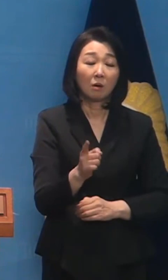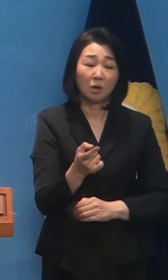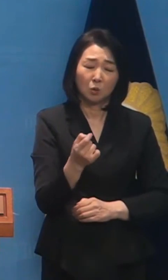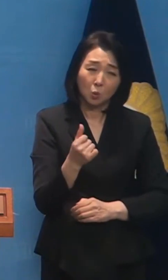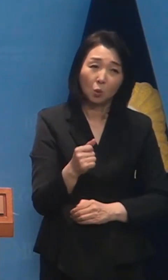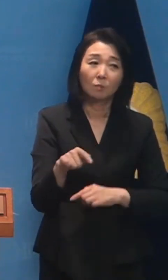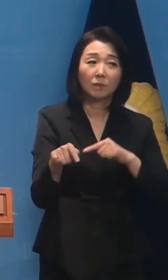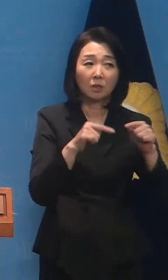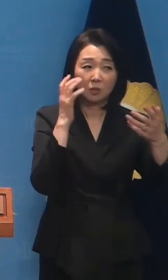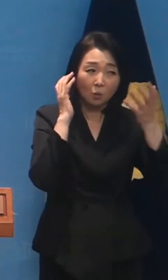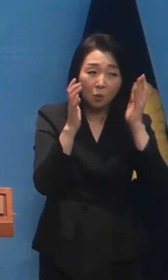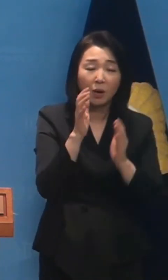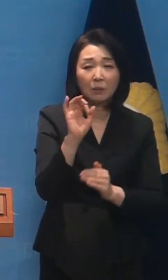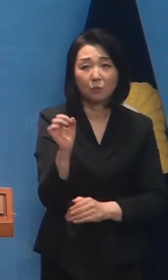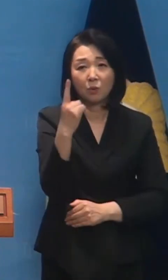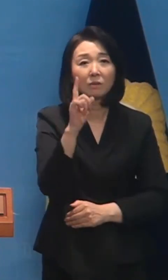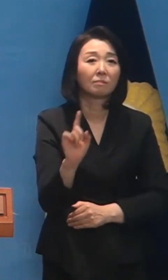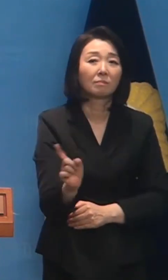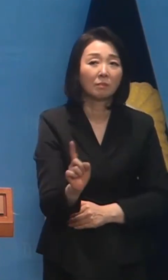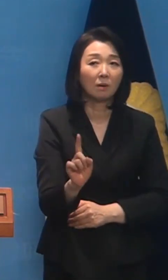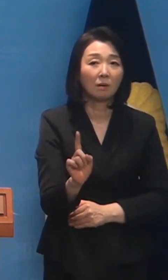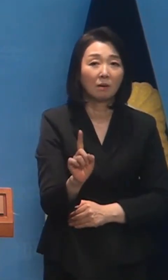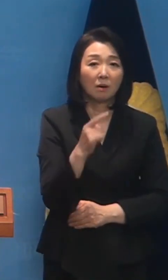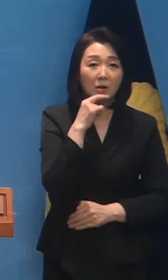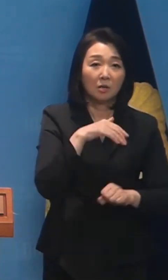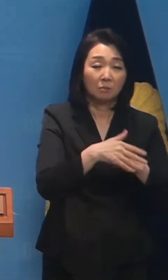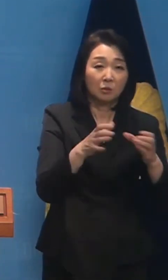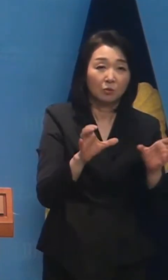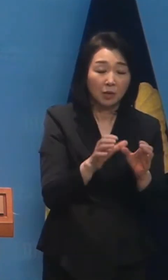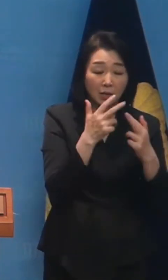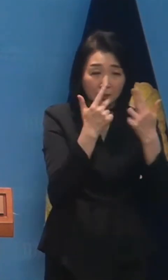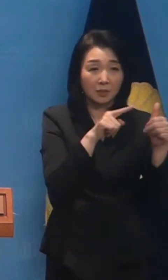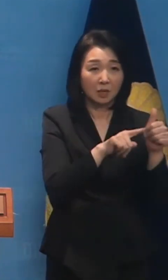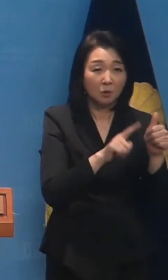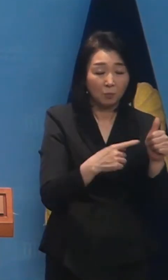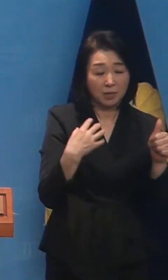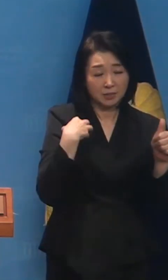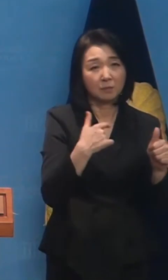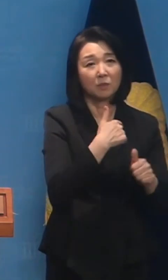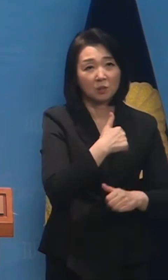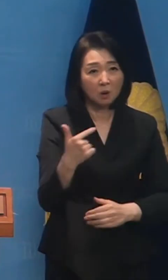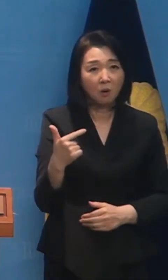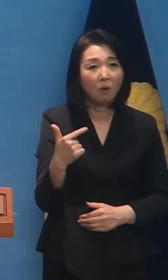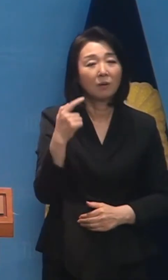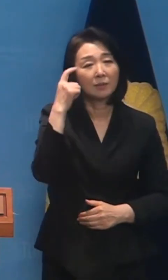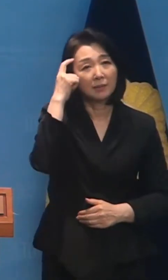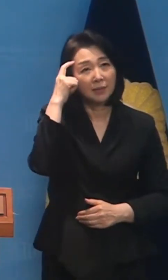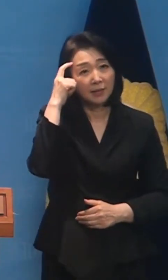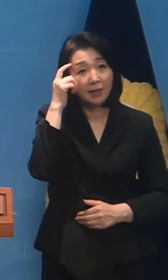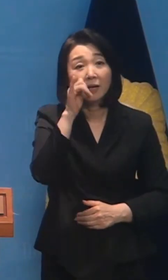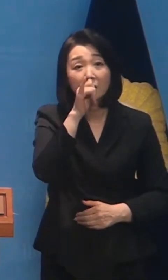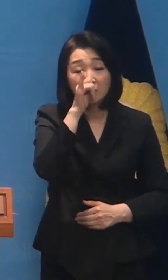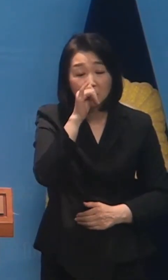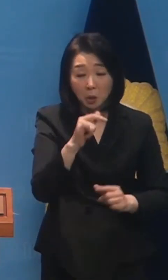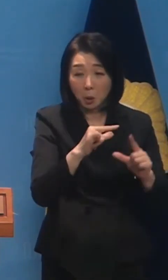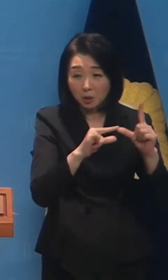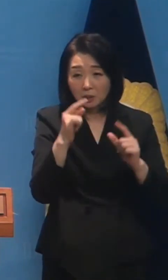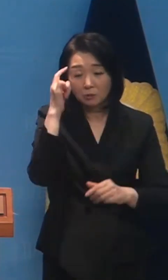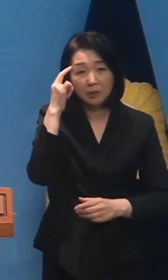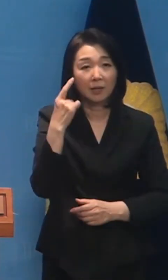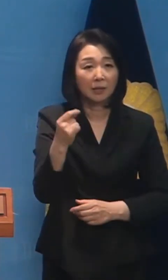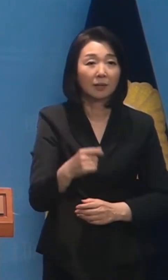작금의 정치적 혼란의 원인 가운데 민주당과 이재명 후보의 책임이 크다는 생각을 가지신 분들의 일부